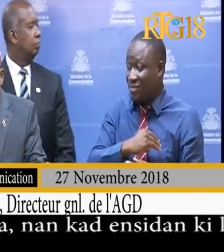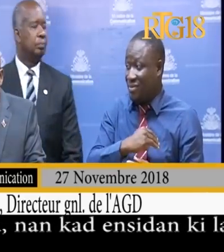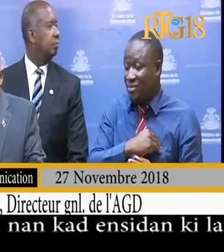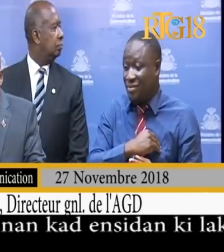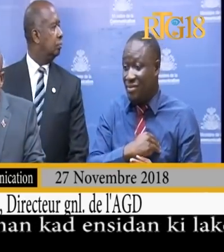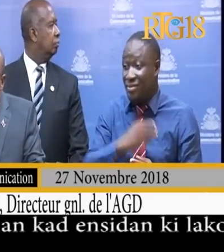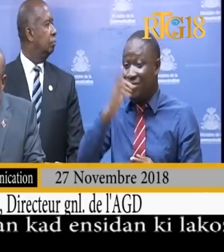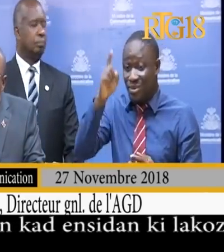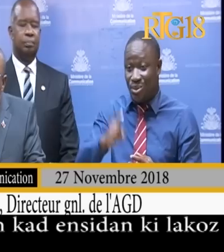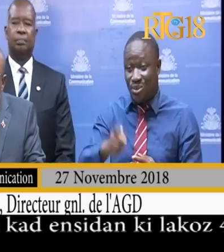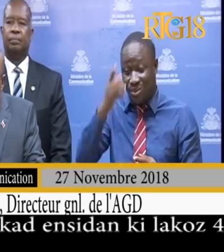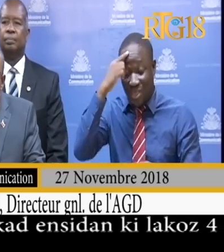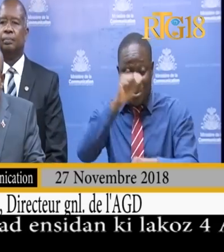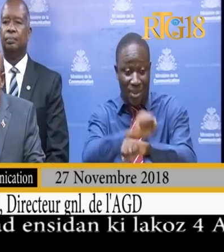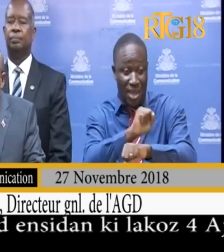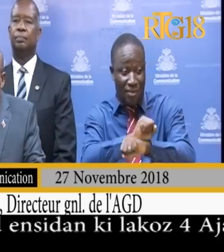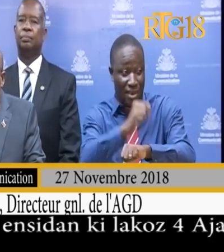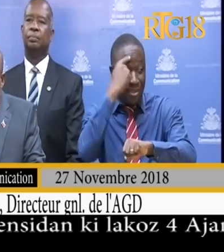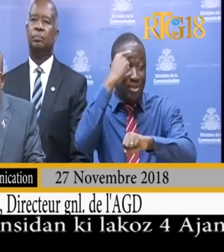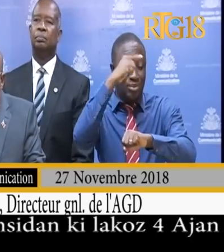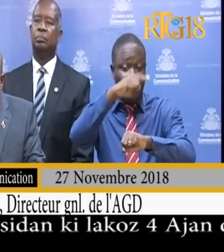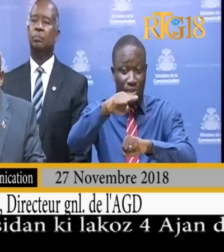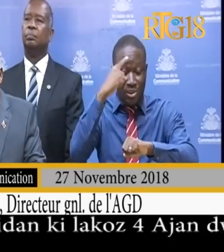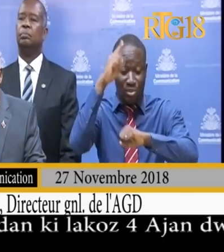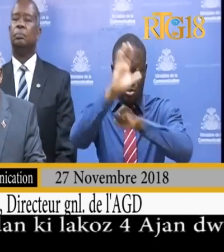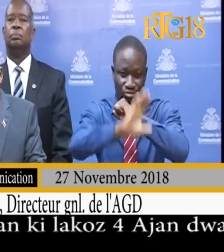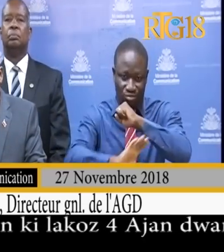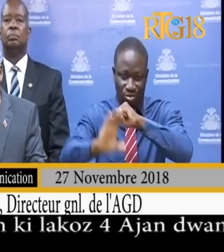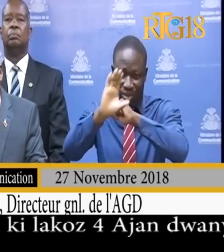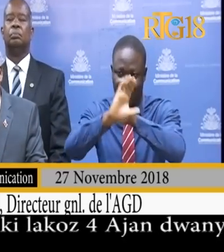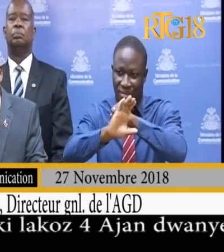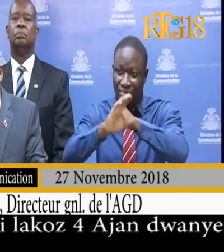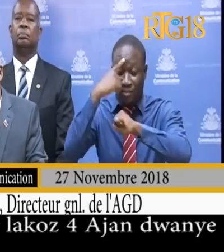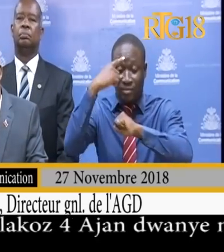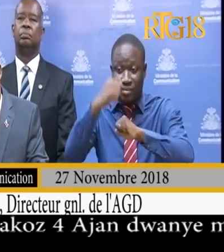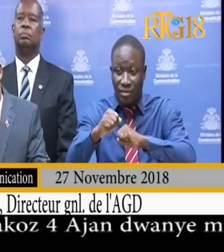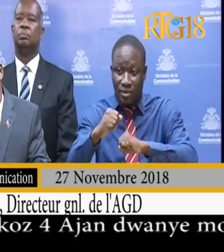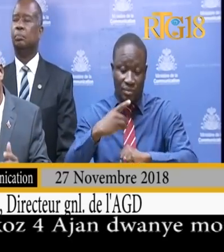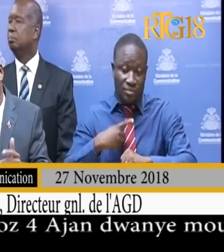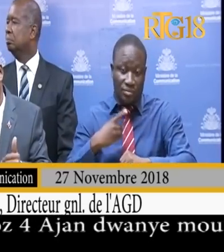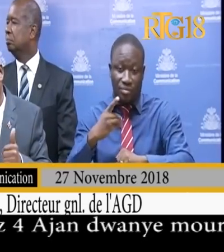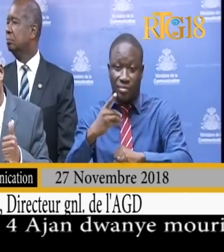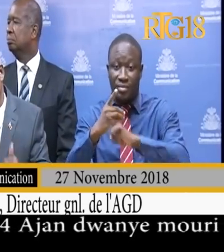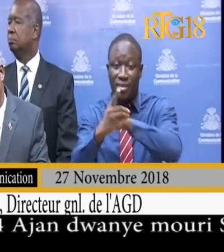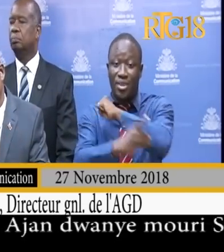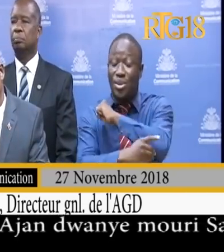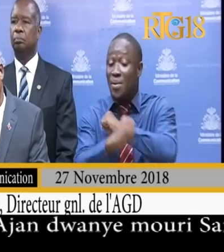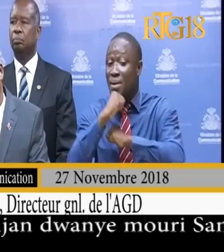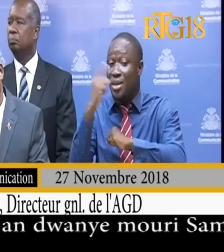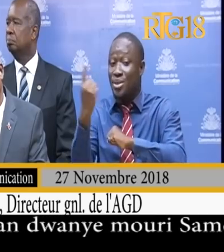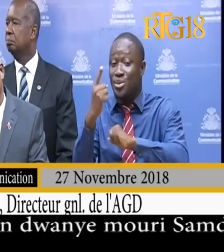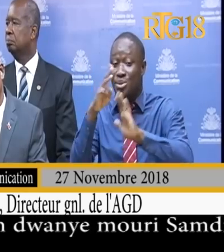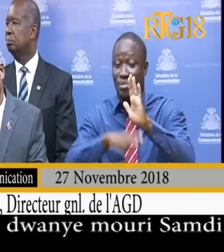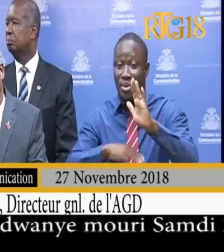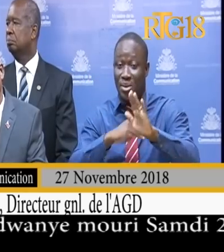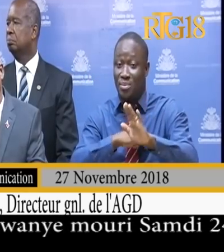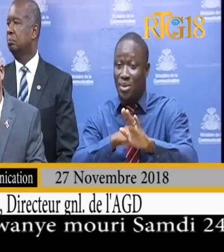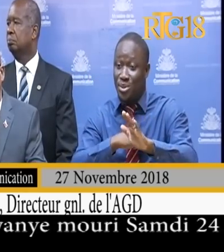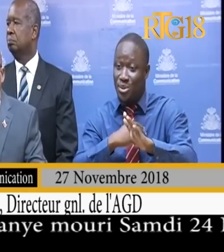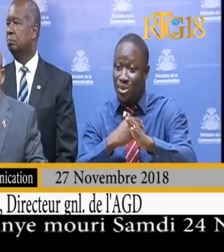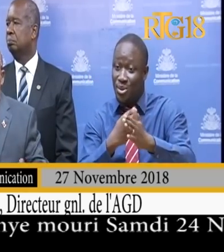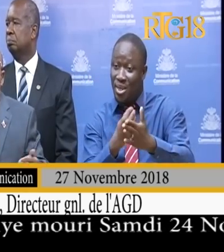compte que la douane a travaillé pour lui, la douane a travaillé pour protéger lui. Puisque la douane n seulement mission fiscale, mais